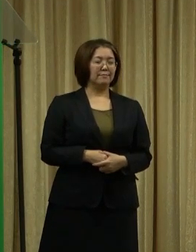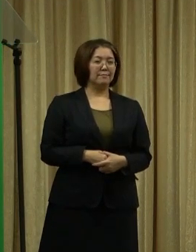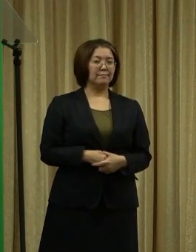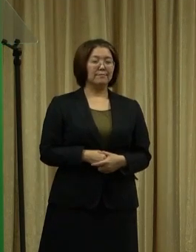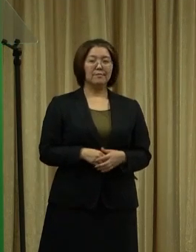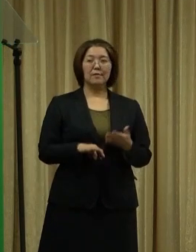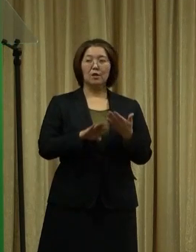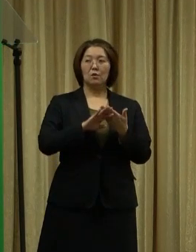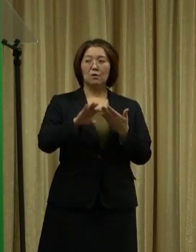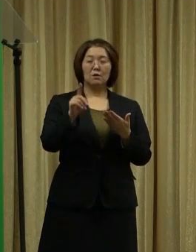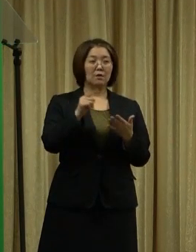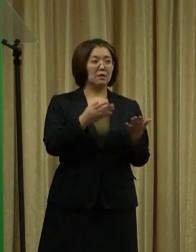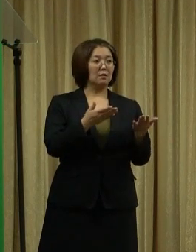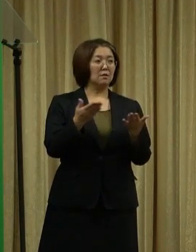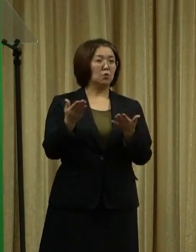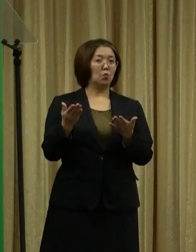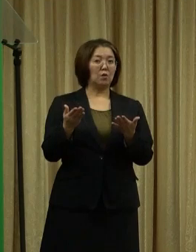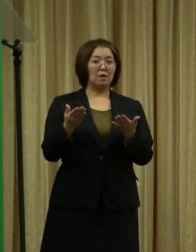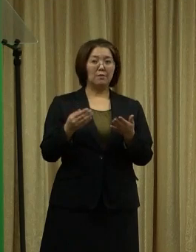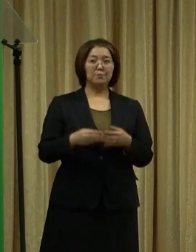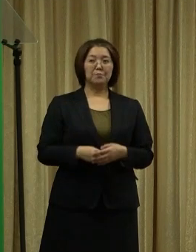はい、他ご質問ありますでしょうか。